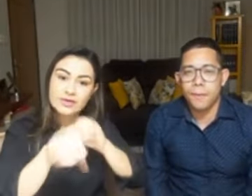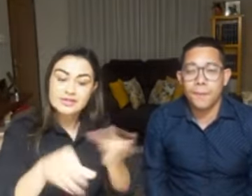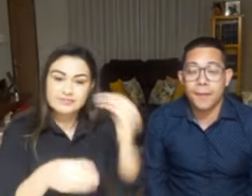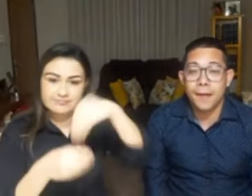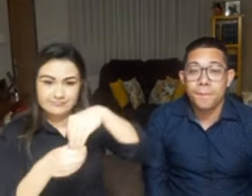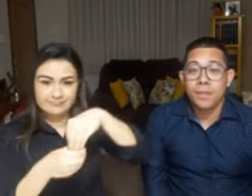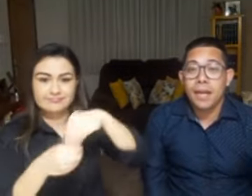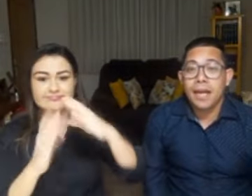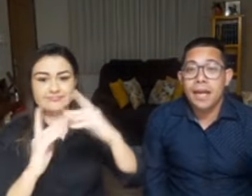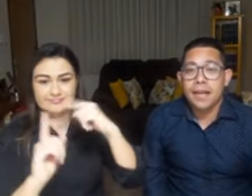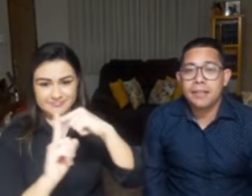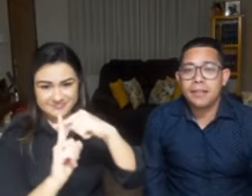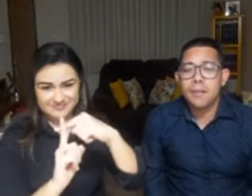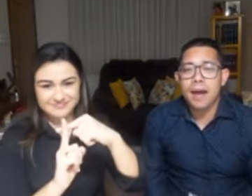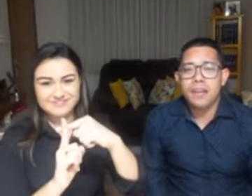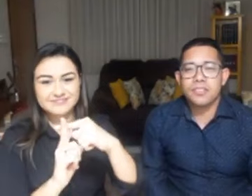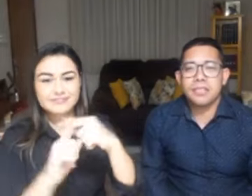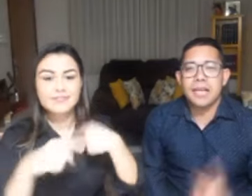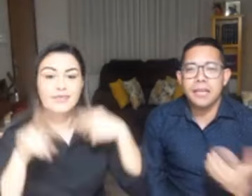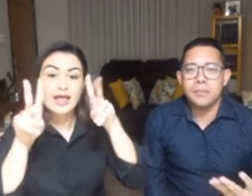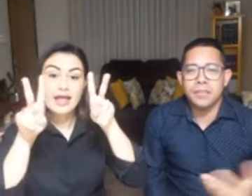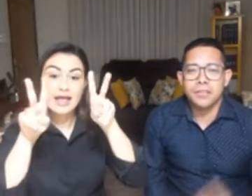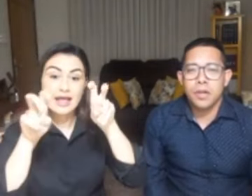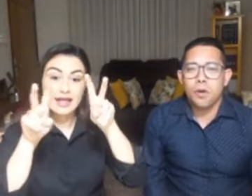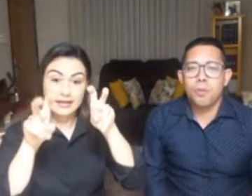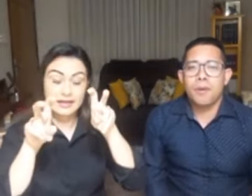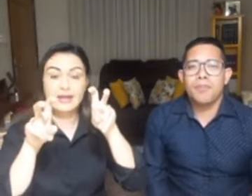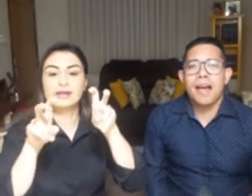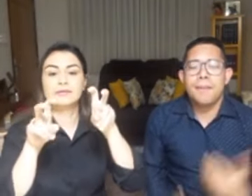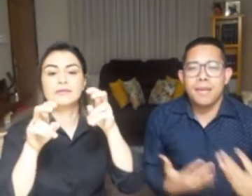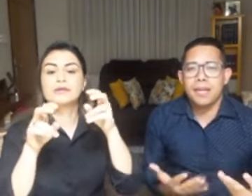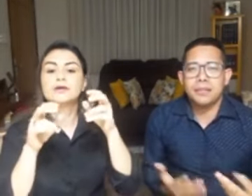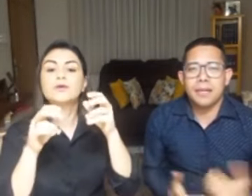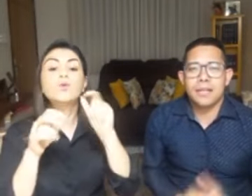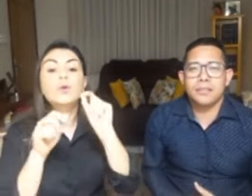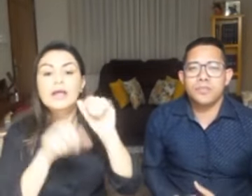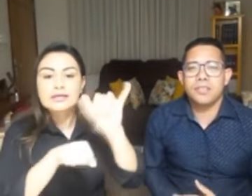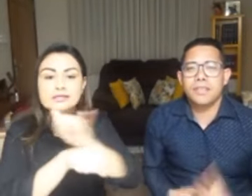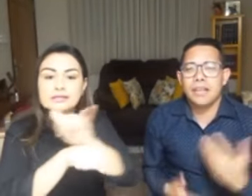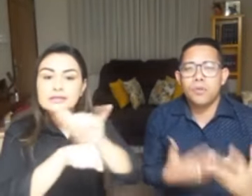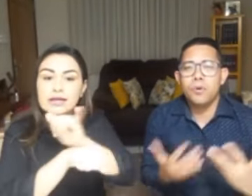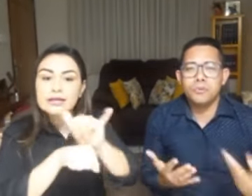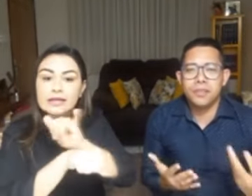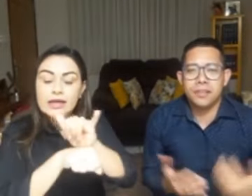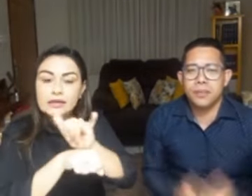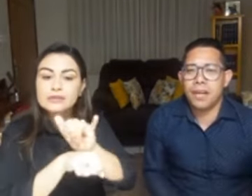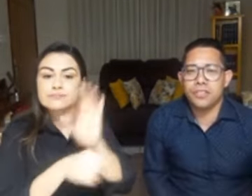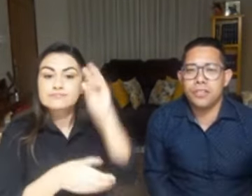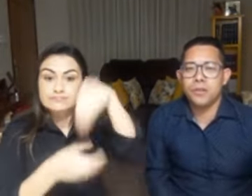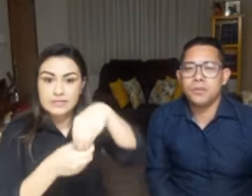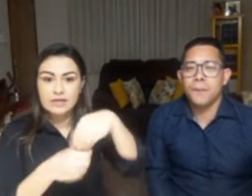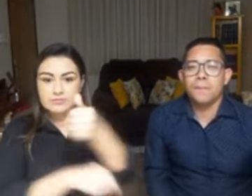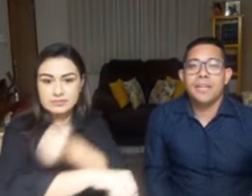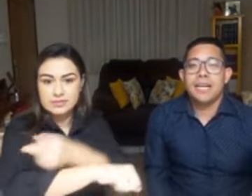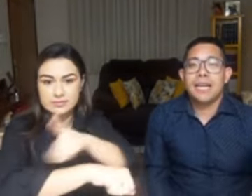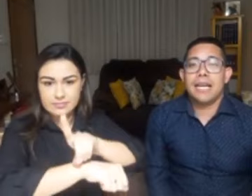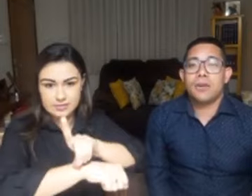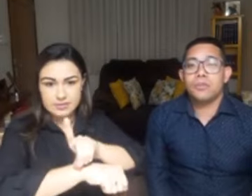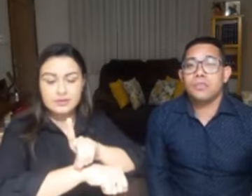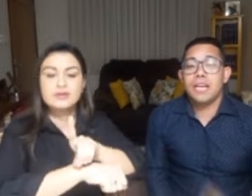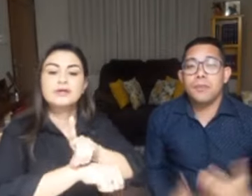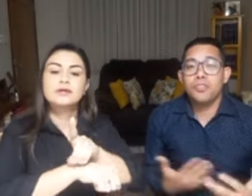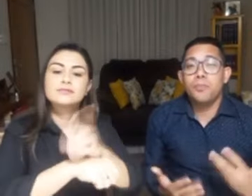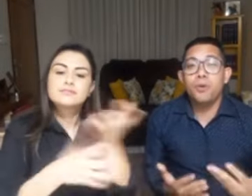cristão, né? Nessa temática da Libras como uma ferramenta a ser utilizada no contexto da Assembleia de Deus,